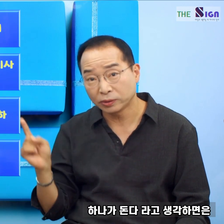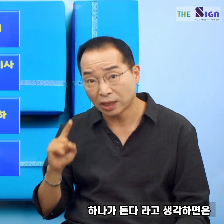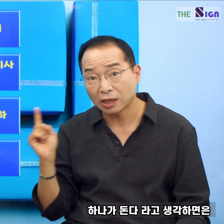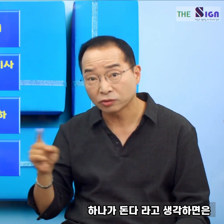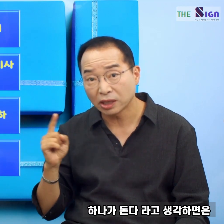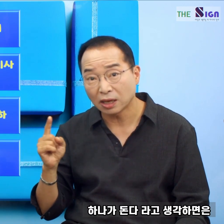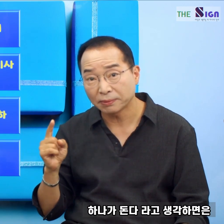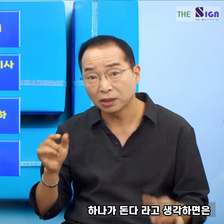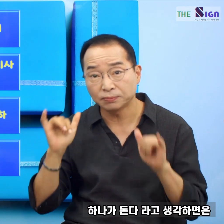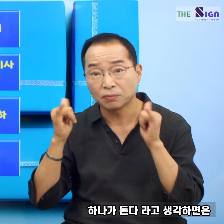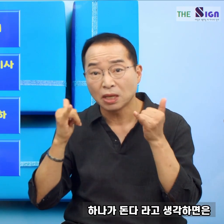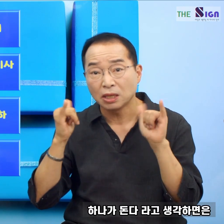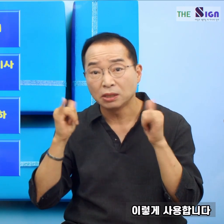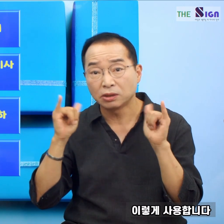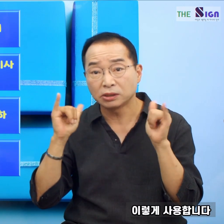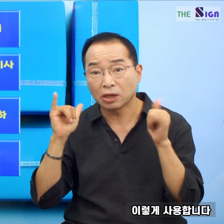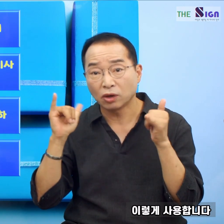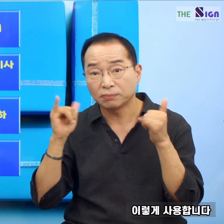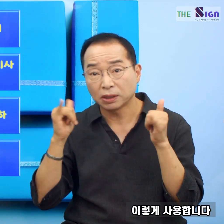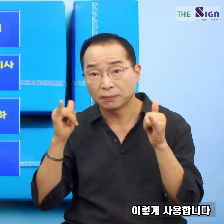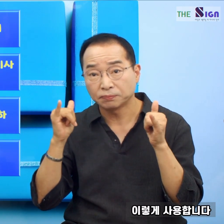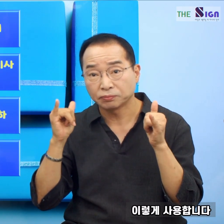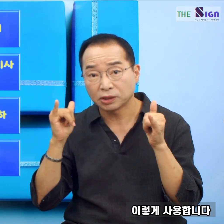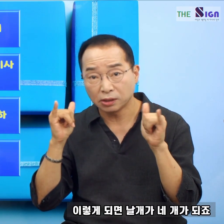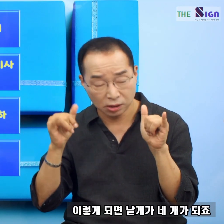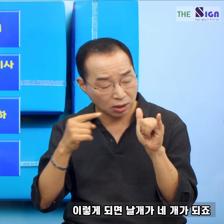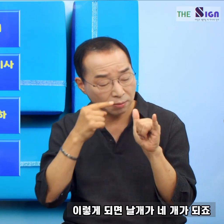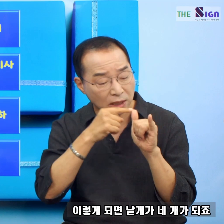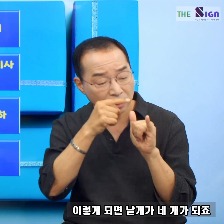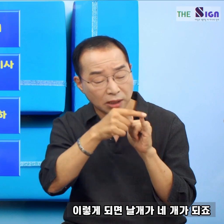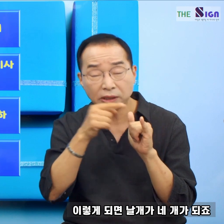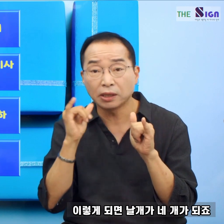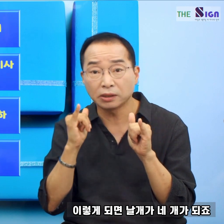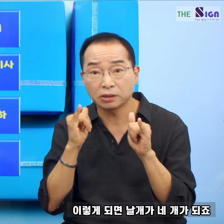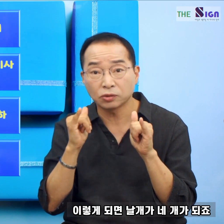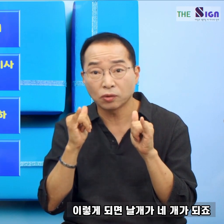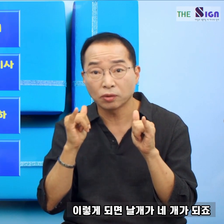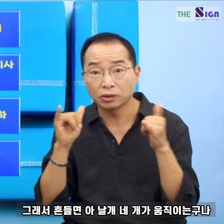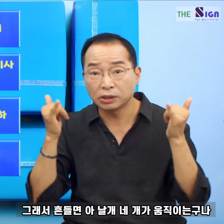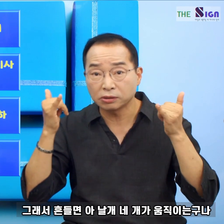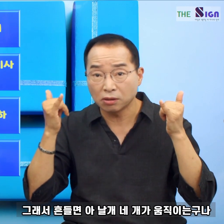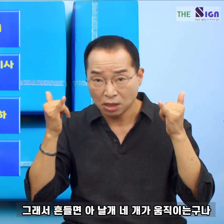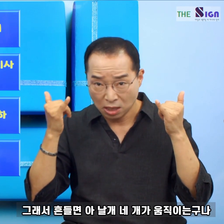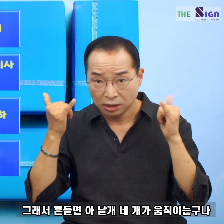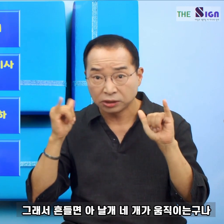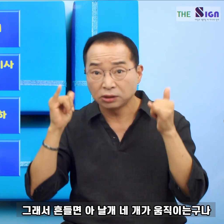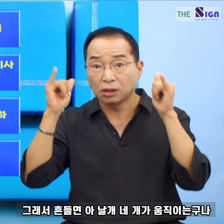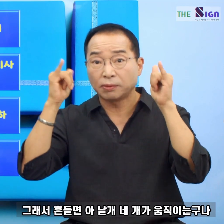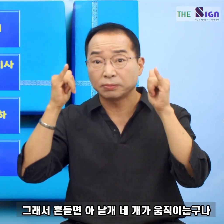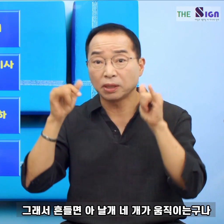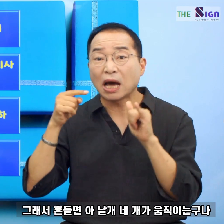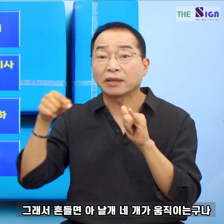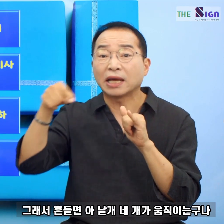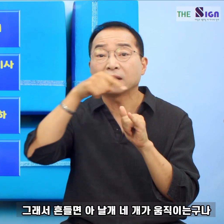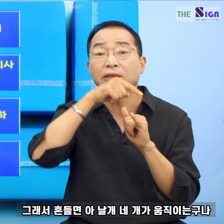돈다라고 생각하면은 이렇게 사용합니다. 자, 이렇게 되면 날개가 4개가 되죠. 그래서 흔들어 버리면 아, 날개